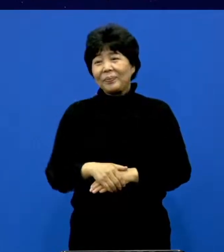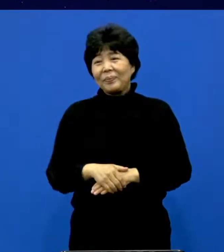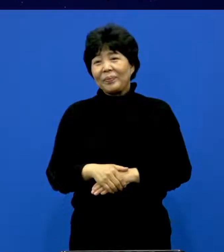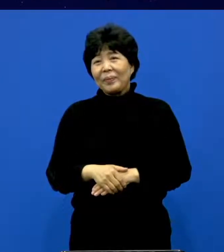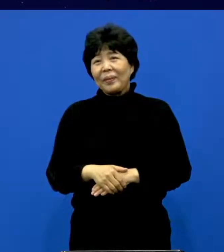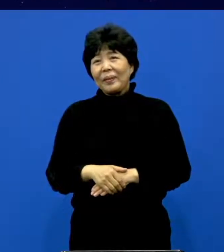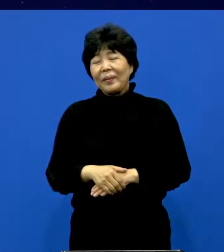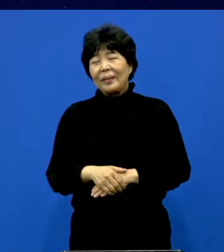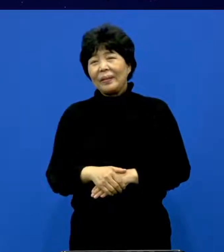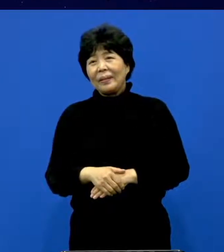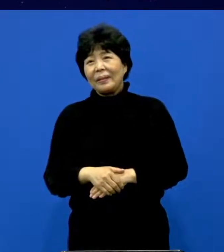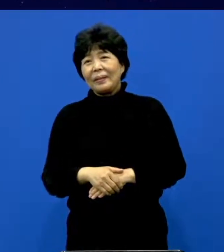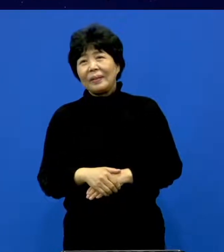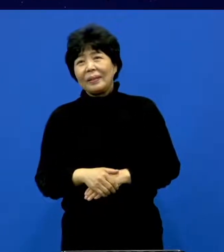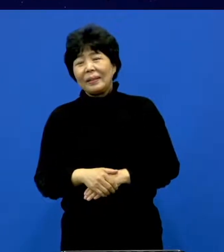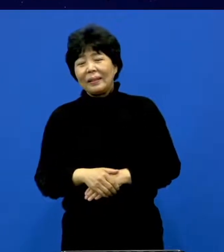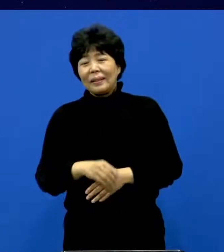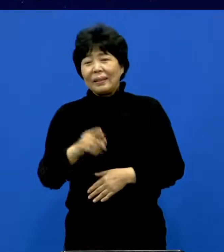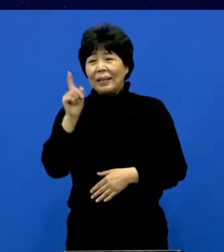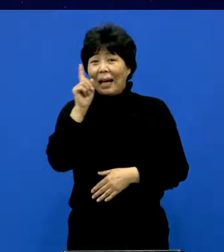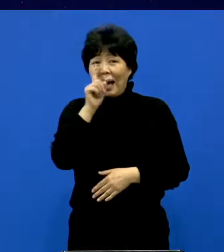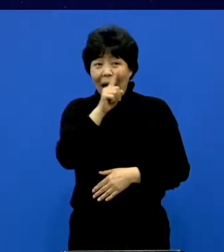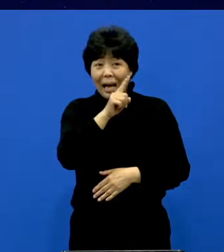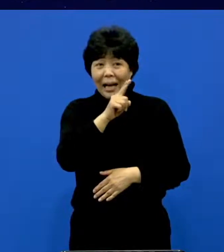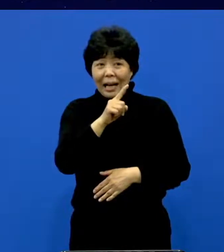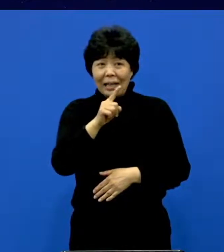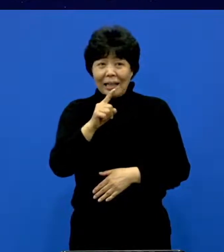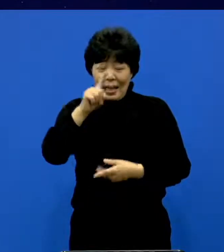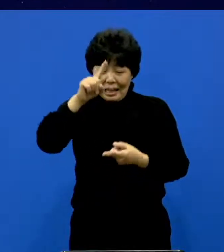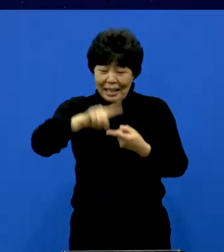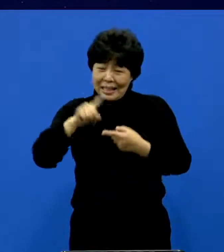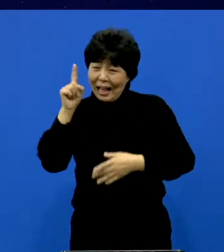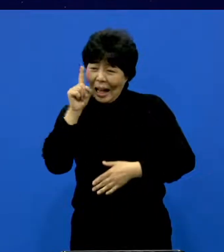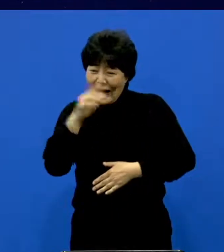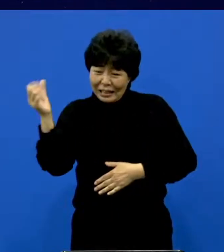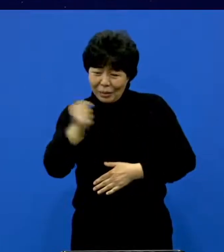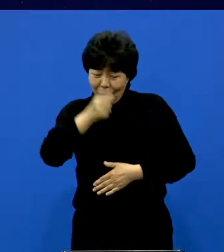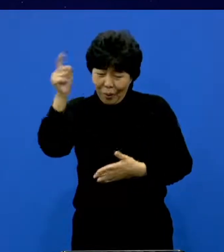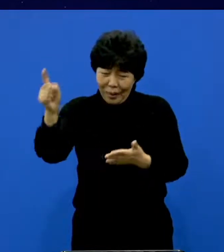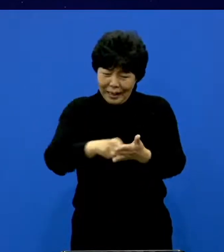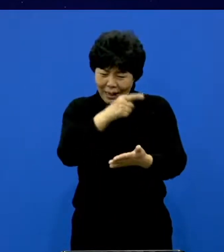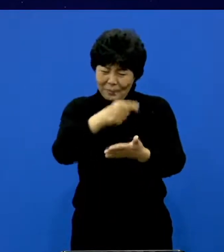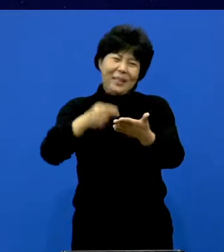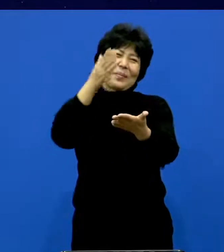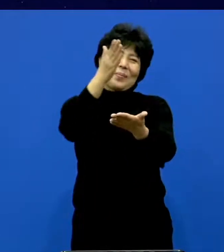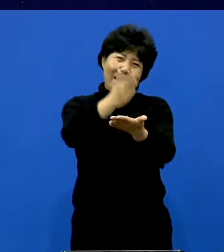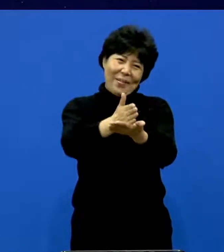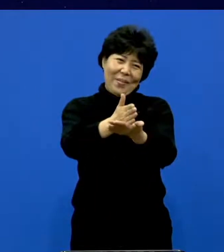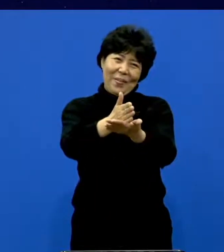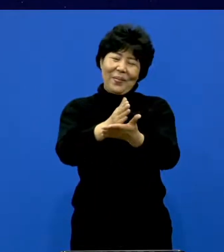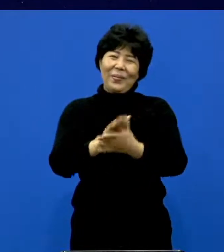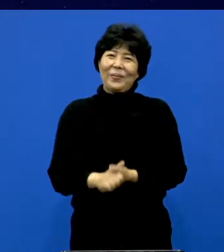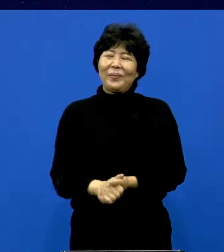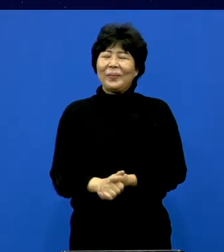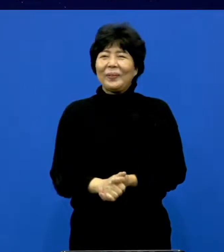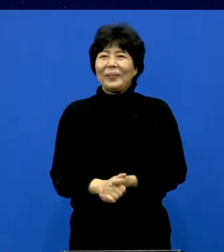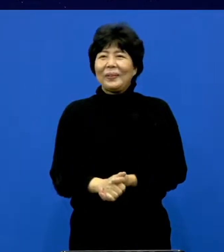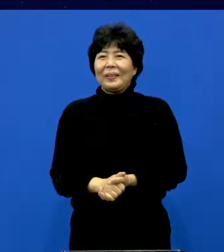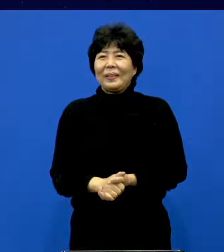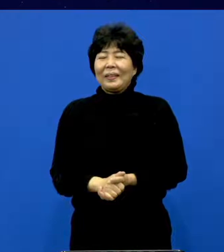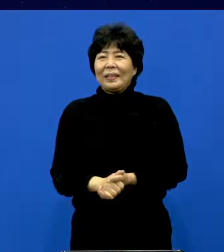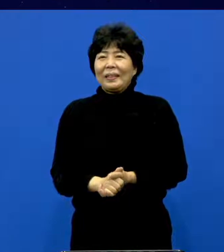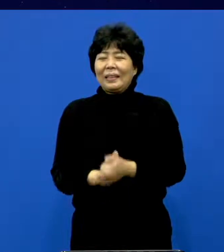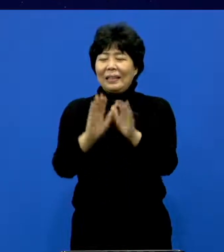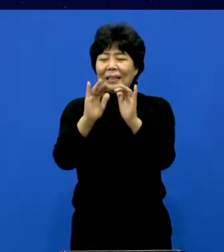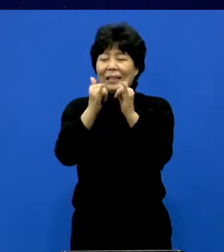문제는 어떻게 악을 악으로 욕을 욕으로 반응하지 않을 수 있는 힘이 어디에서 나오느냐 이것도. 여기서도 마찬가지입니다. 이